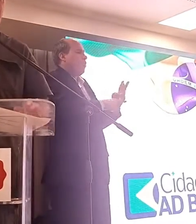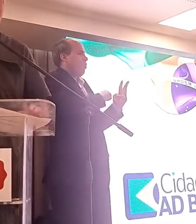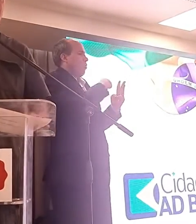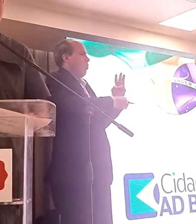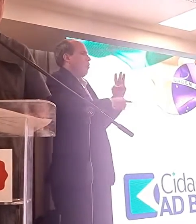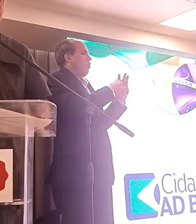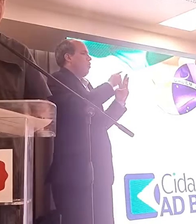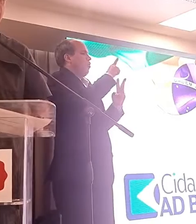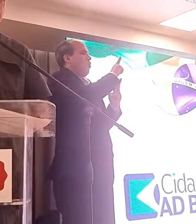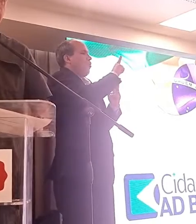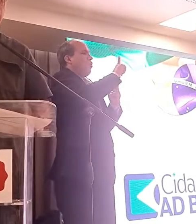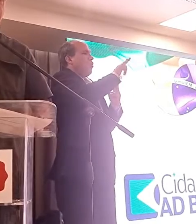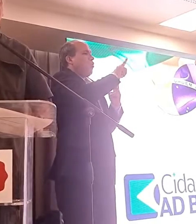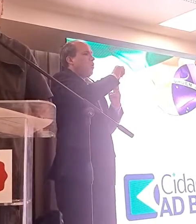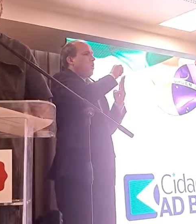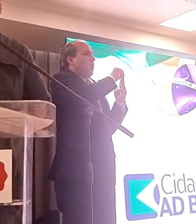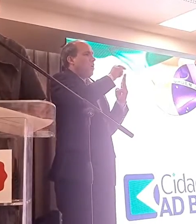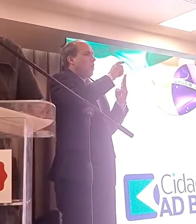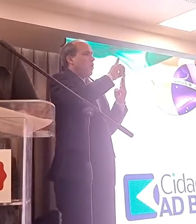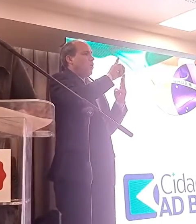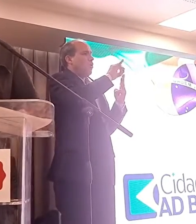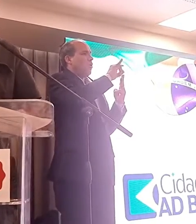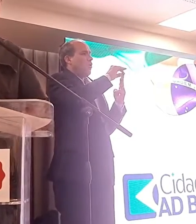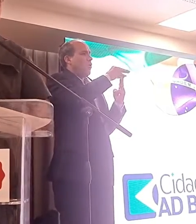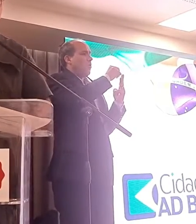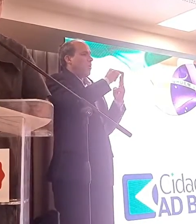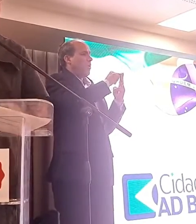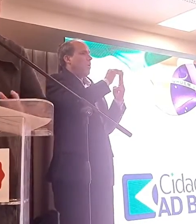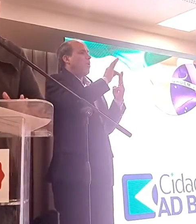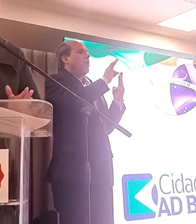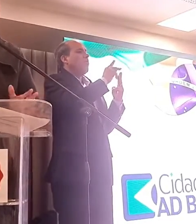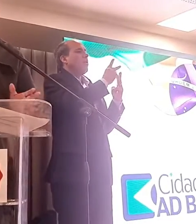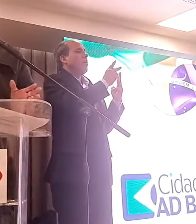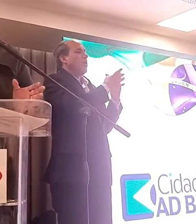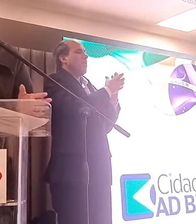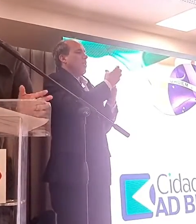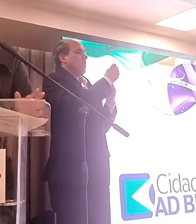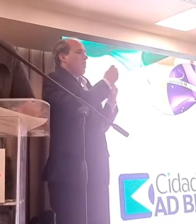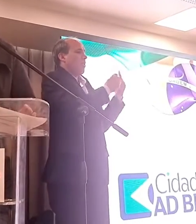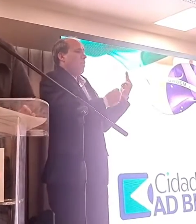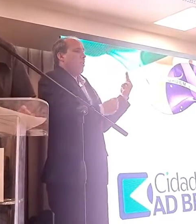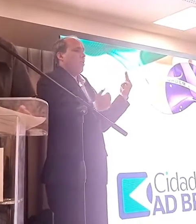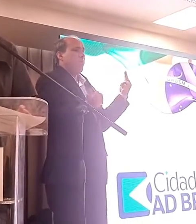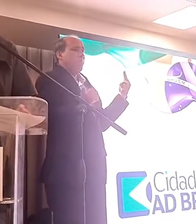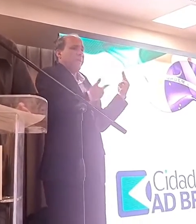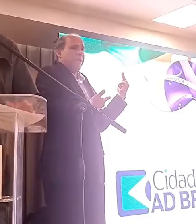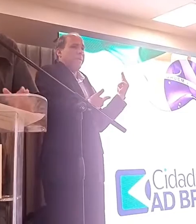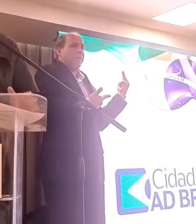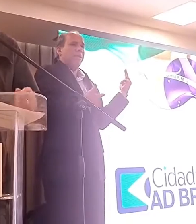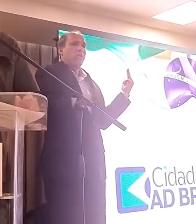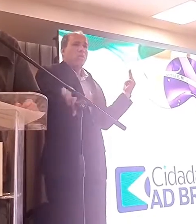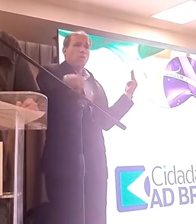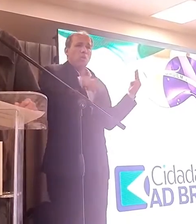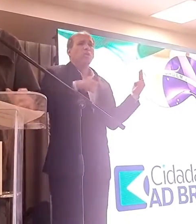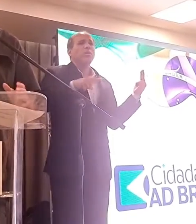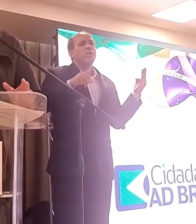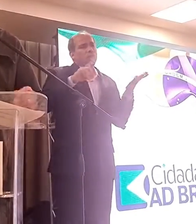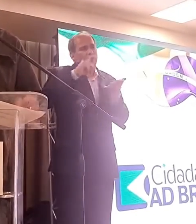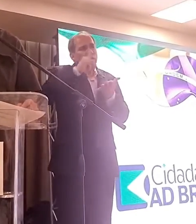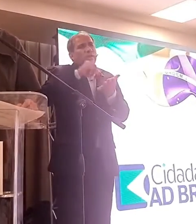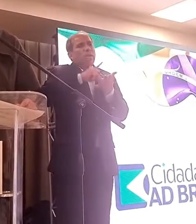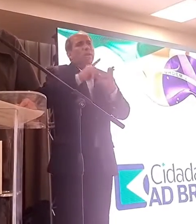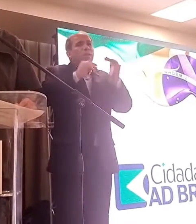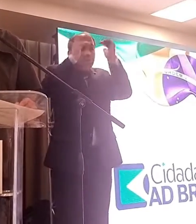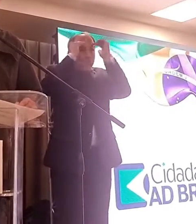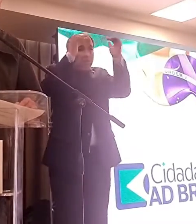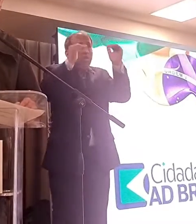e FHC juntos. Né? Ou seja, nós realmente atendemos ao clamor do